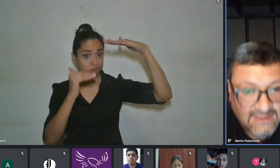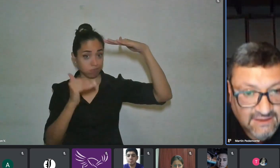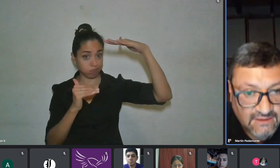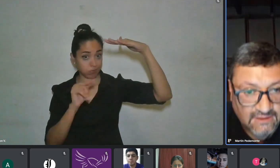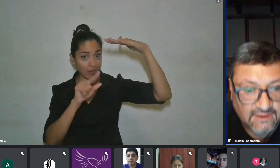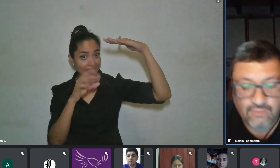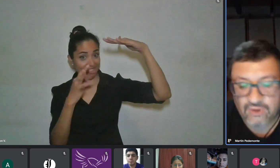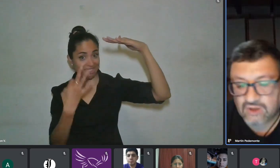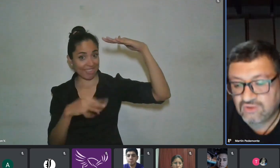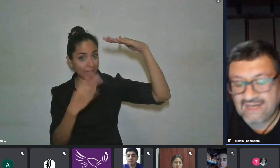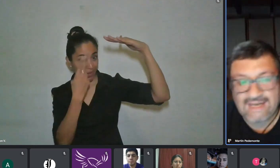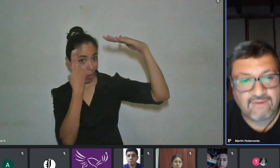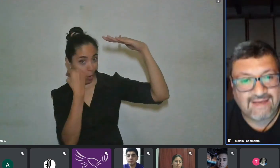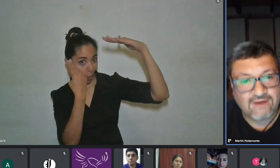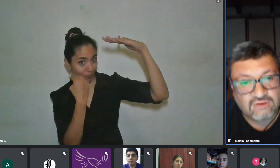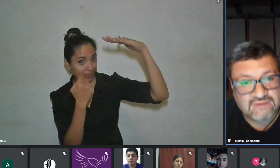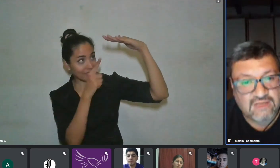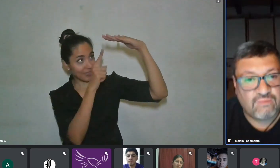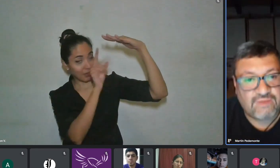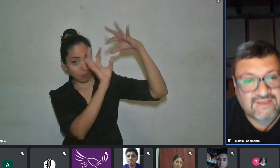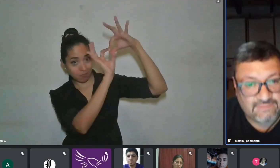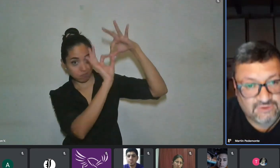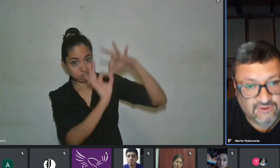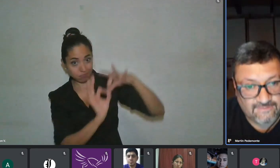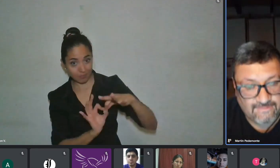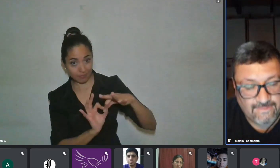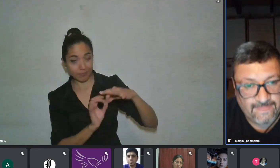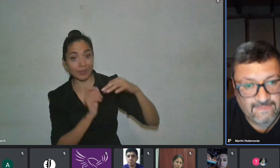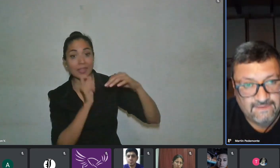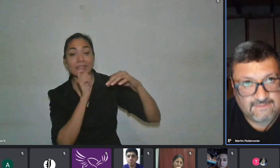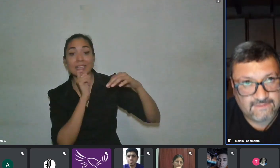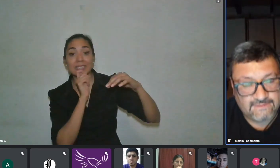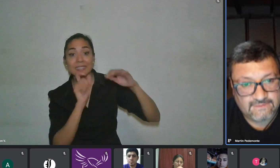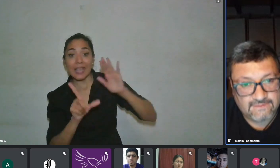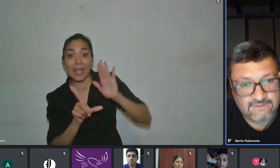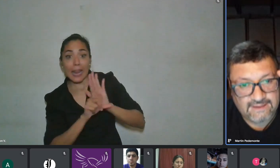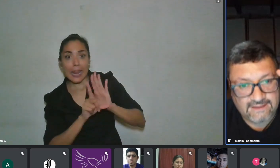Y esto es así, porque si una ley va en contra de un precepto